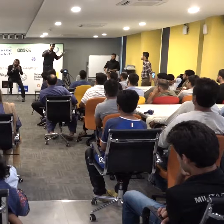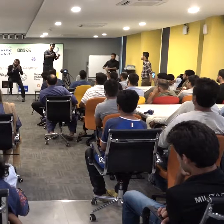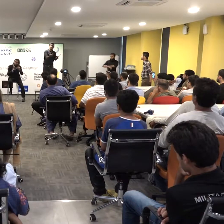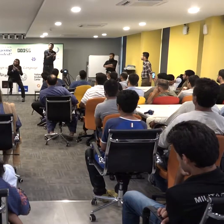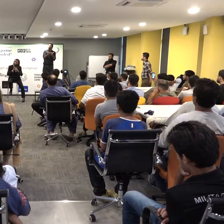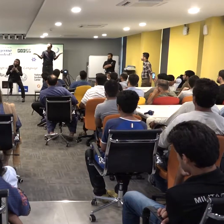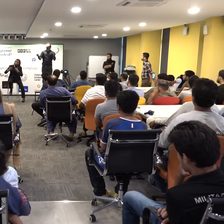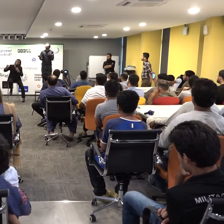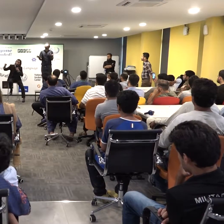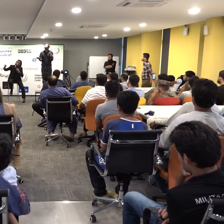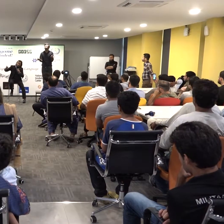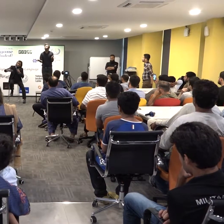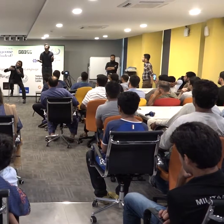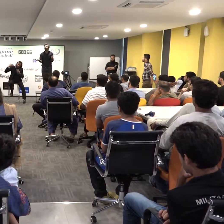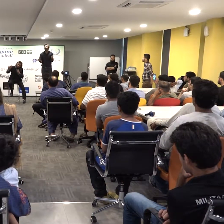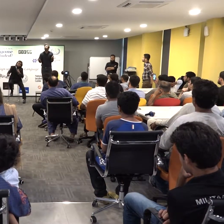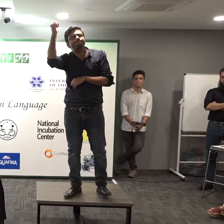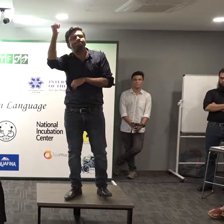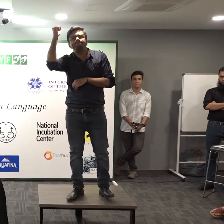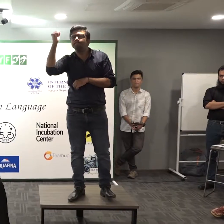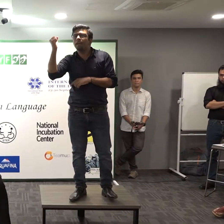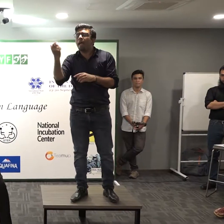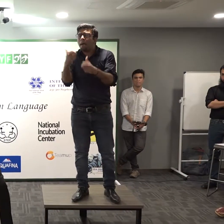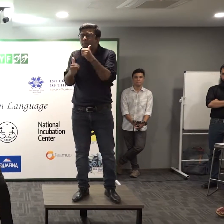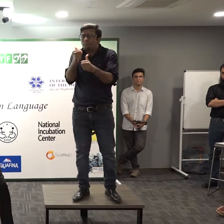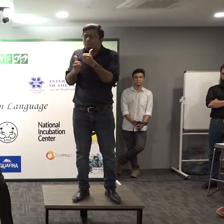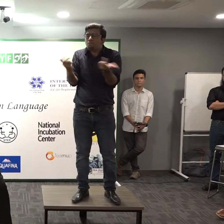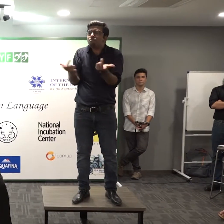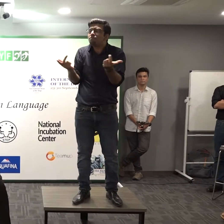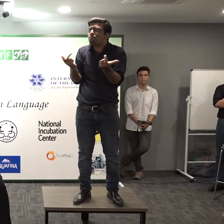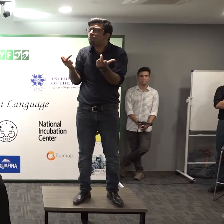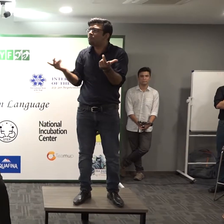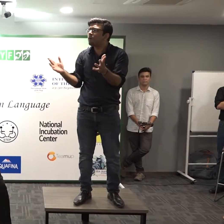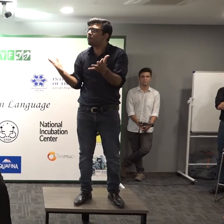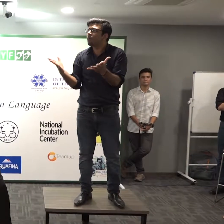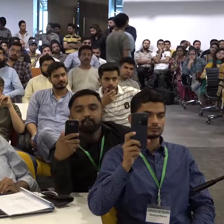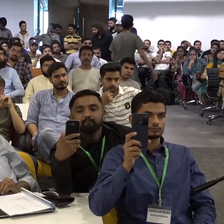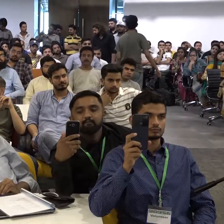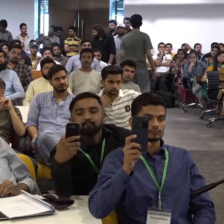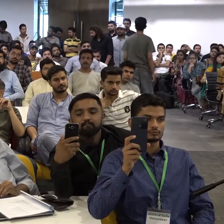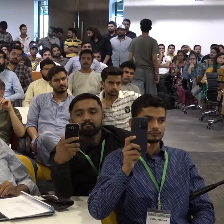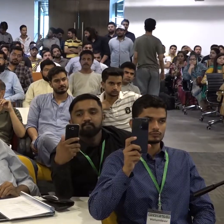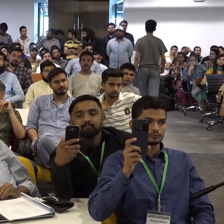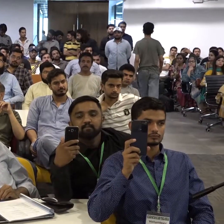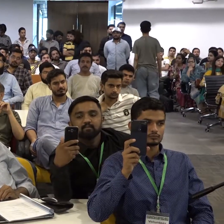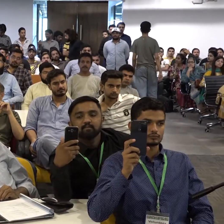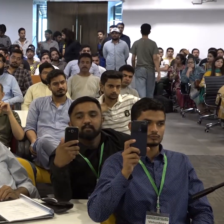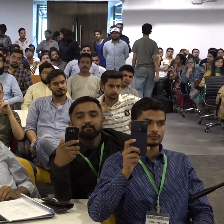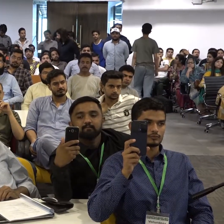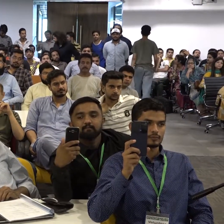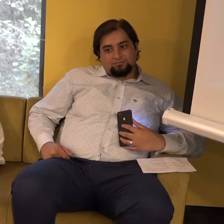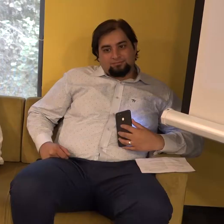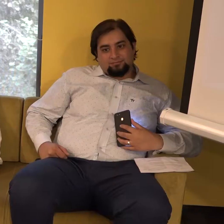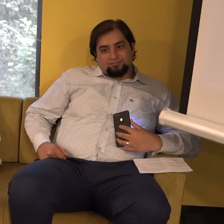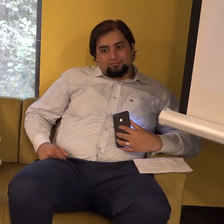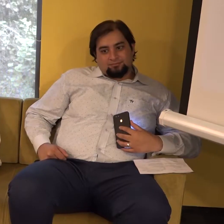پاکستان یوت فیڈریشن برائے قوت سماعت و گویائی نے مخصوص افراد کے لیے پروگرام کائن اکاد کیا اشاروں کی زبان کا پہلا